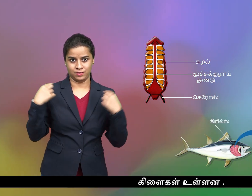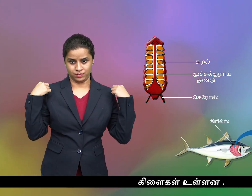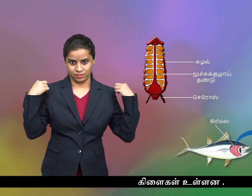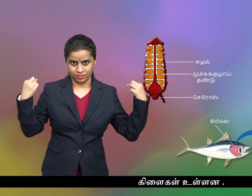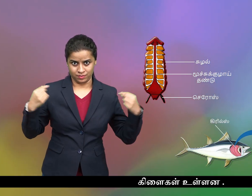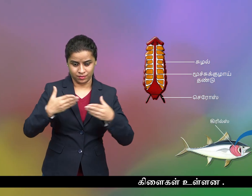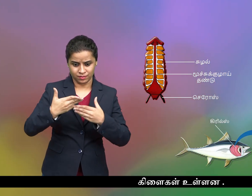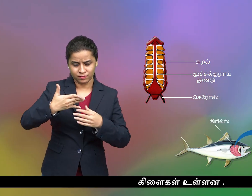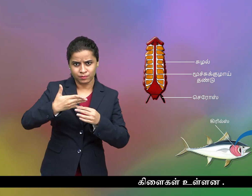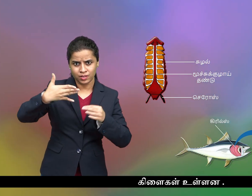செவில்கள் உள்ளன.